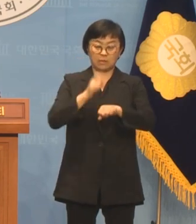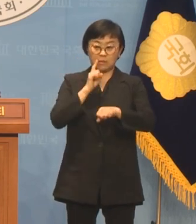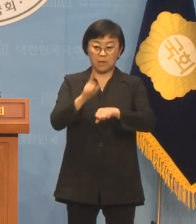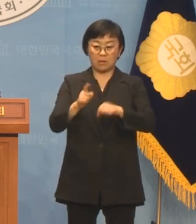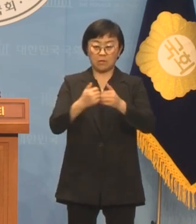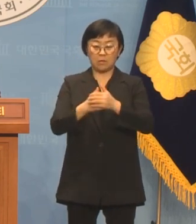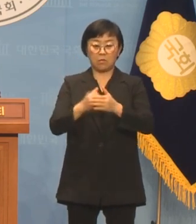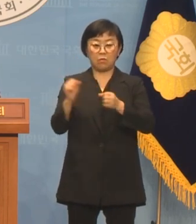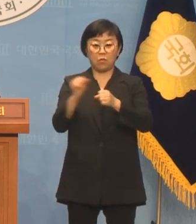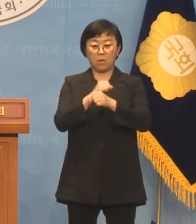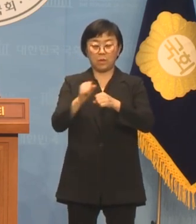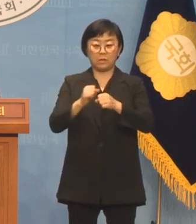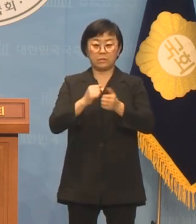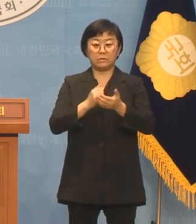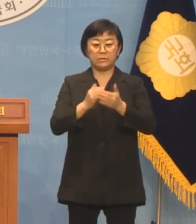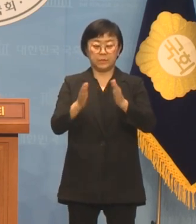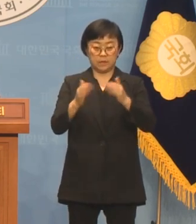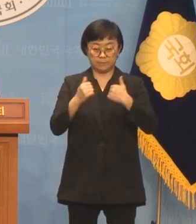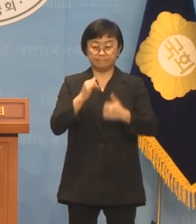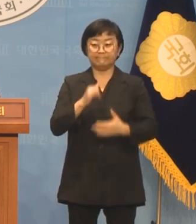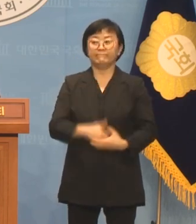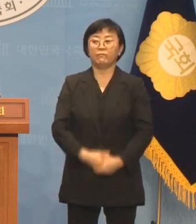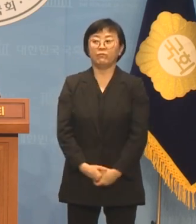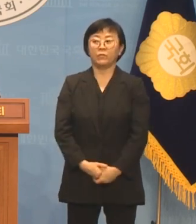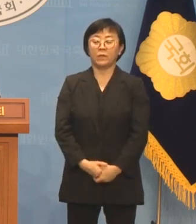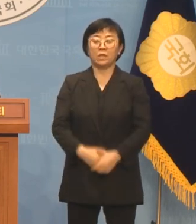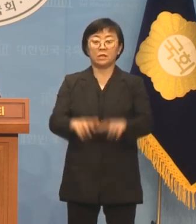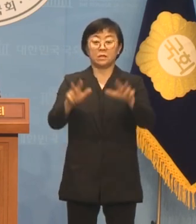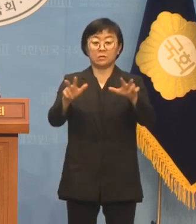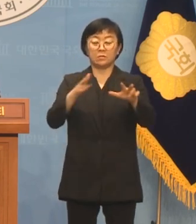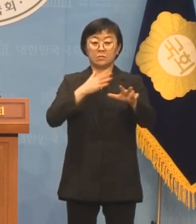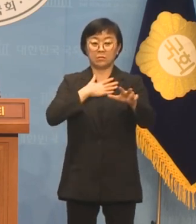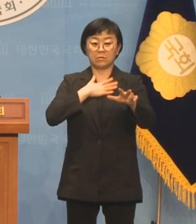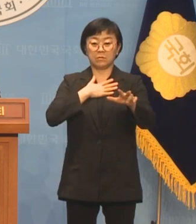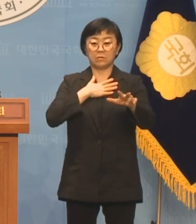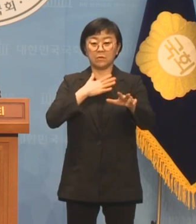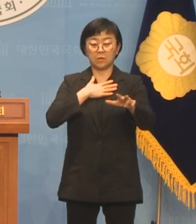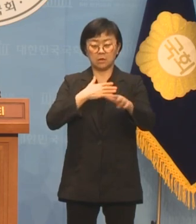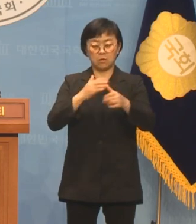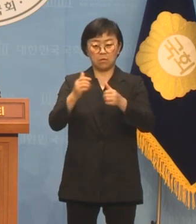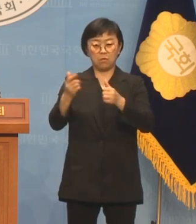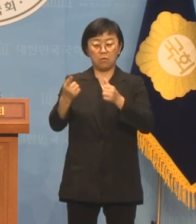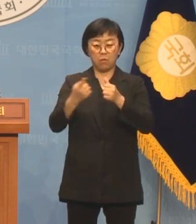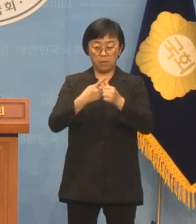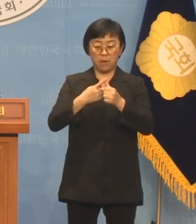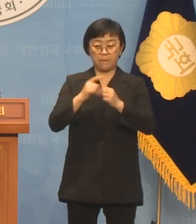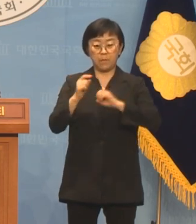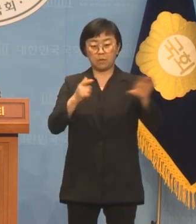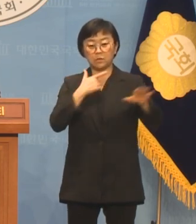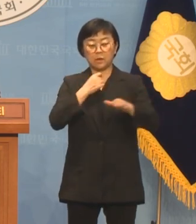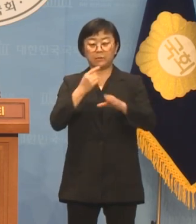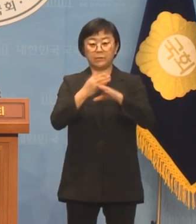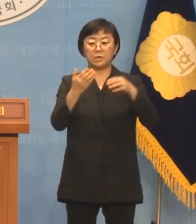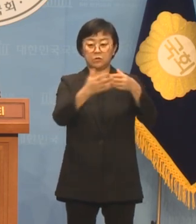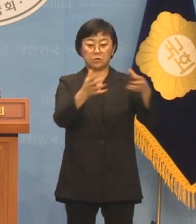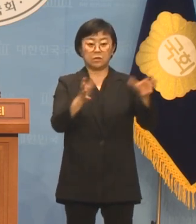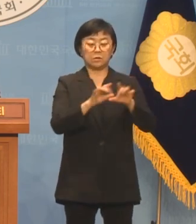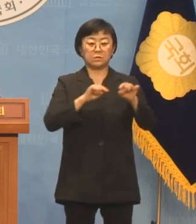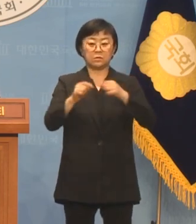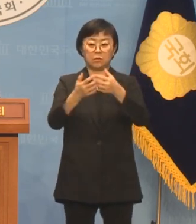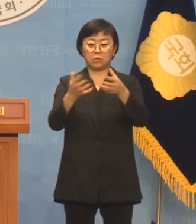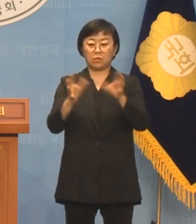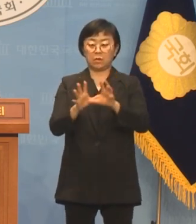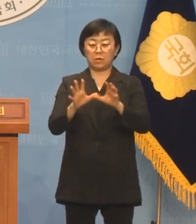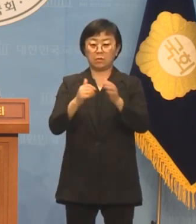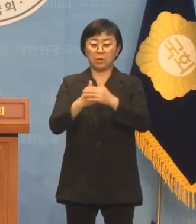말로 모함하며 밀어냈습니다. 이제 저는 저를 모함하며 버리고자 하는 더불어민주당 지도부와